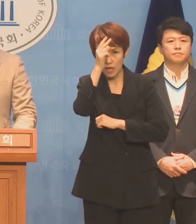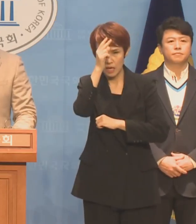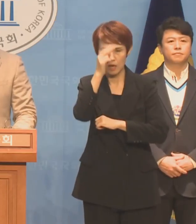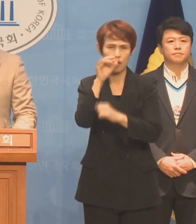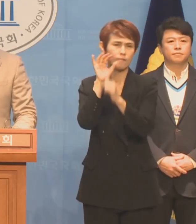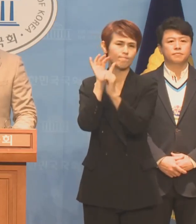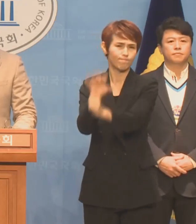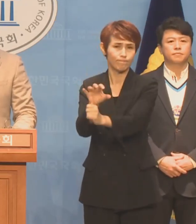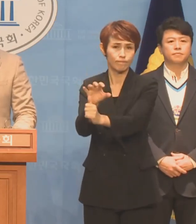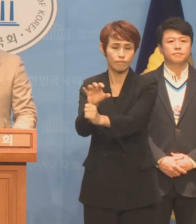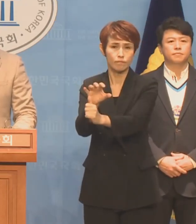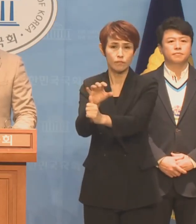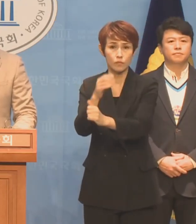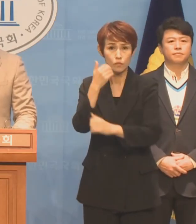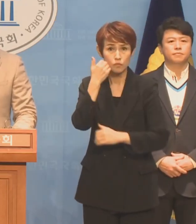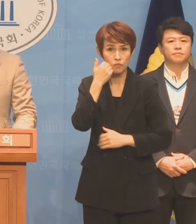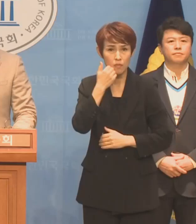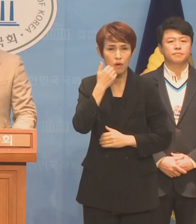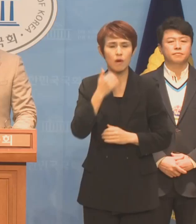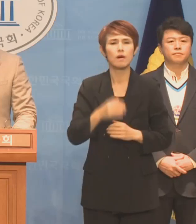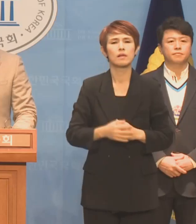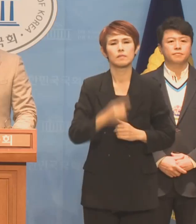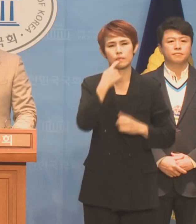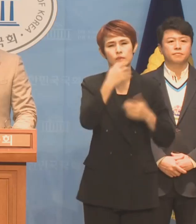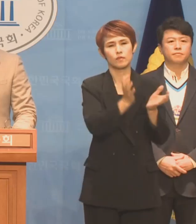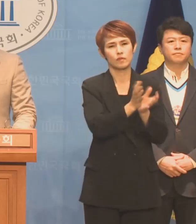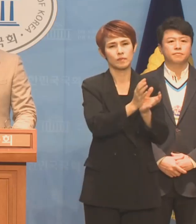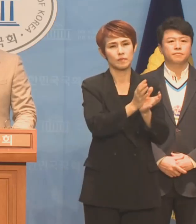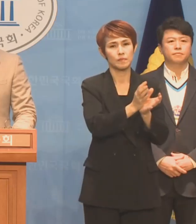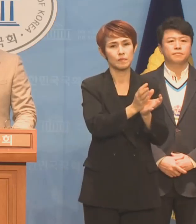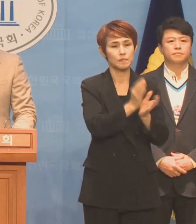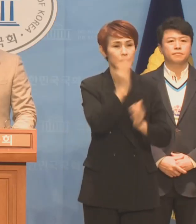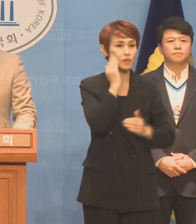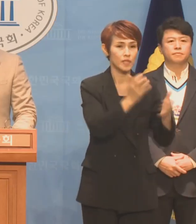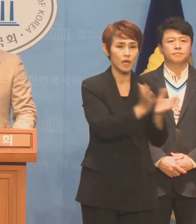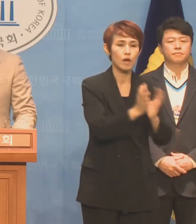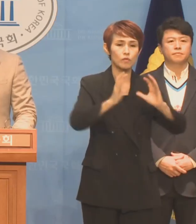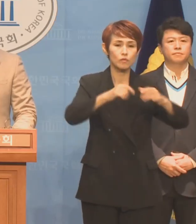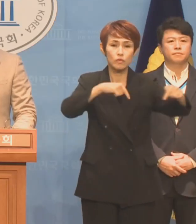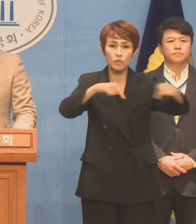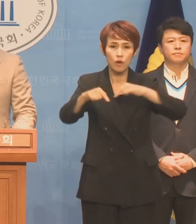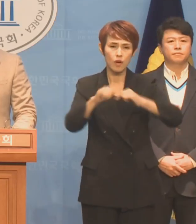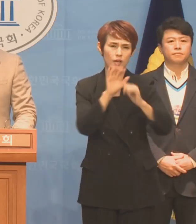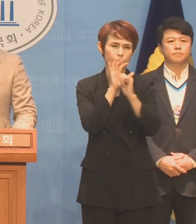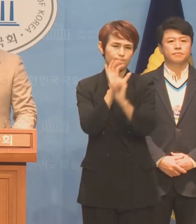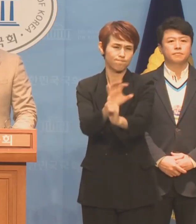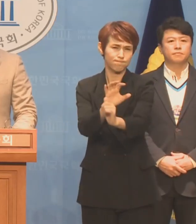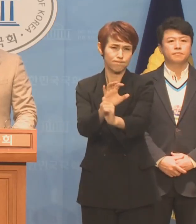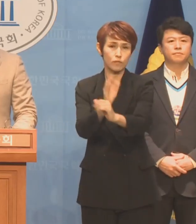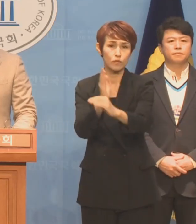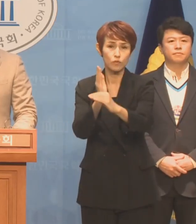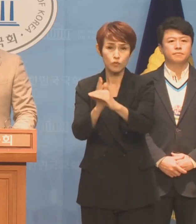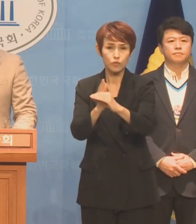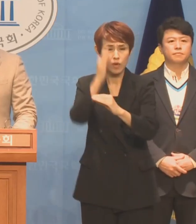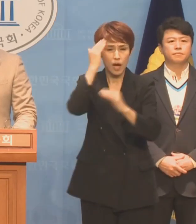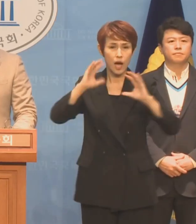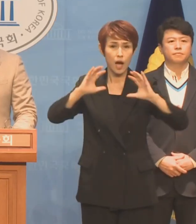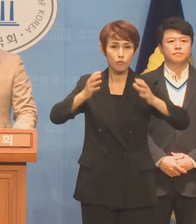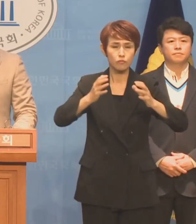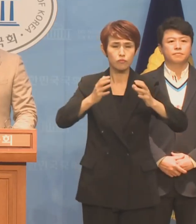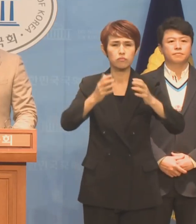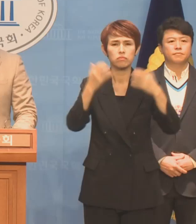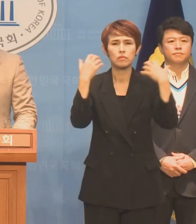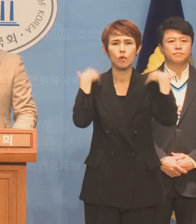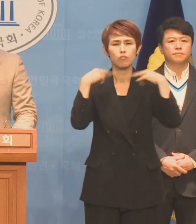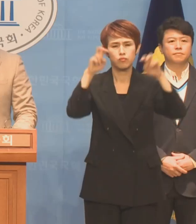기능까지 마비시킴으로써 국가의 전반적인 국정을 마비를 가져와 지금 대한민국은 거의